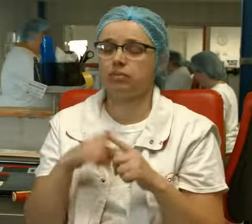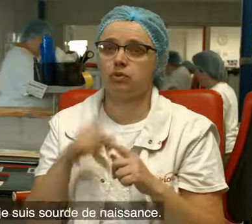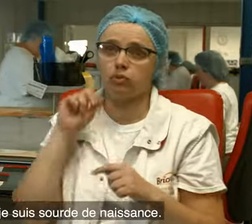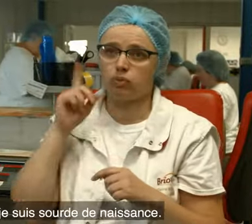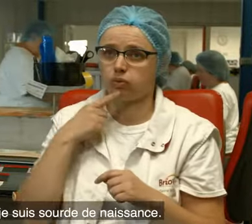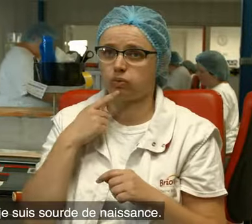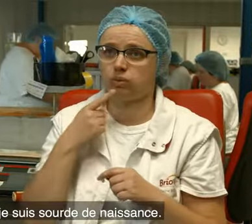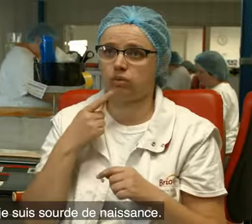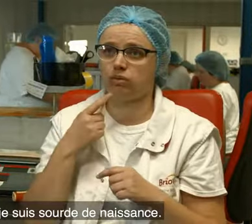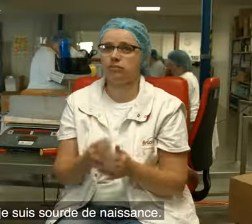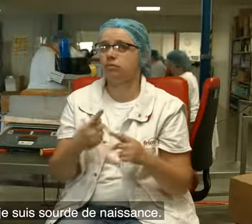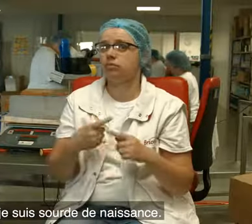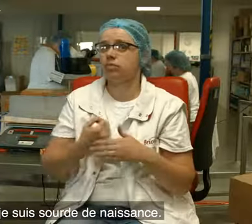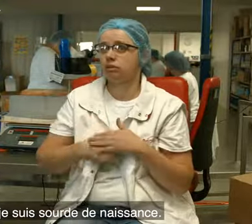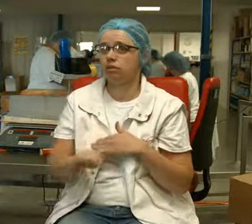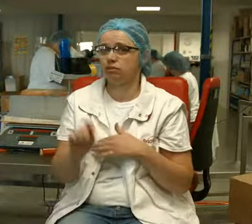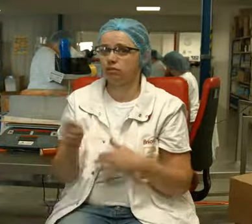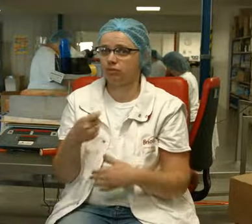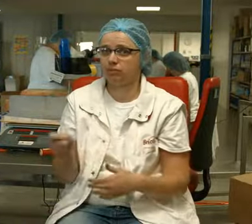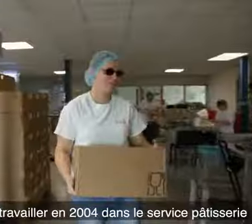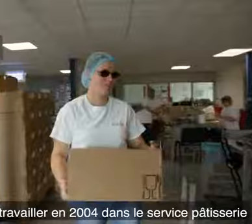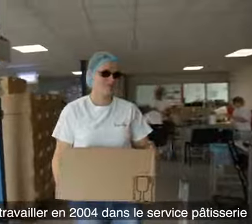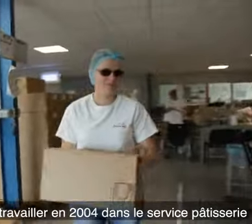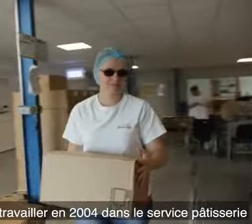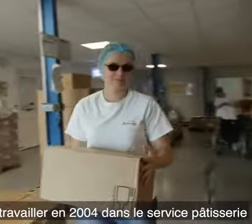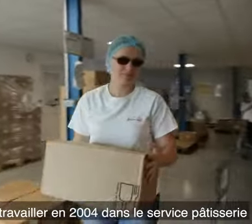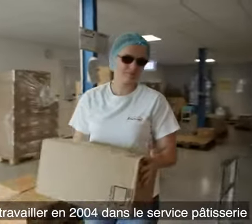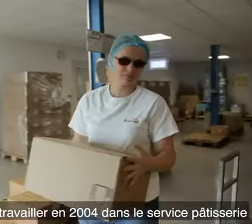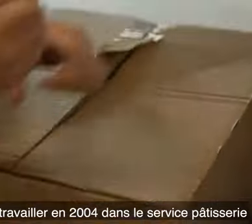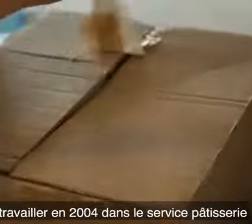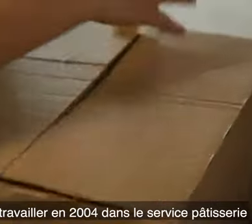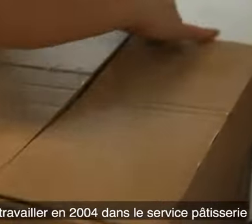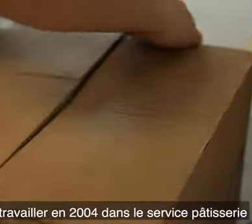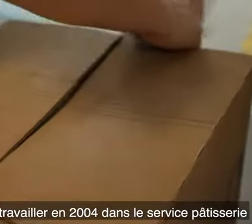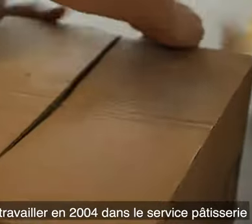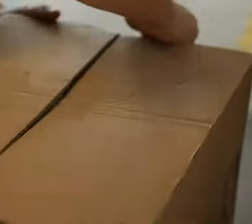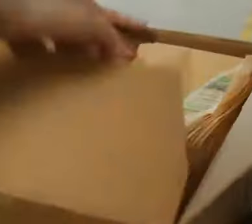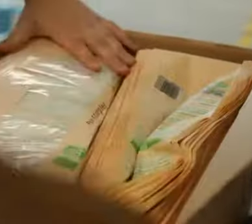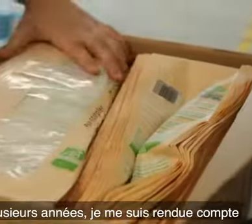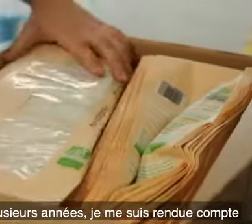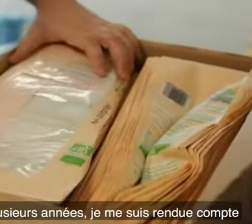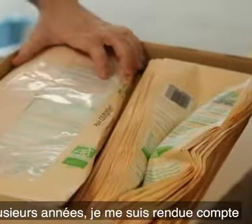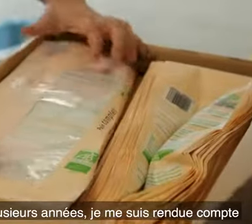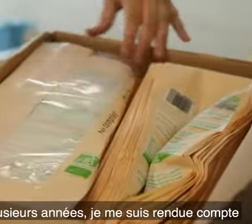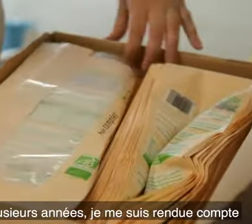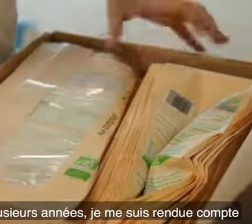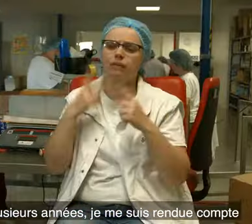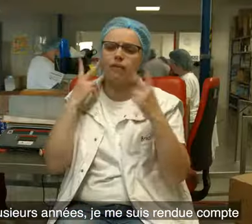Et puis je suis sourde, de naissance. J'ai commencé à travailler en 2004 dans le service pâtisserie. Au bout de plusieurs années, je me suis rendu compte qu'en